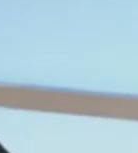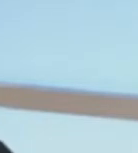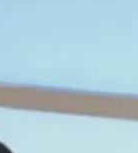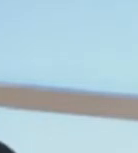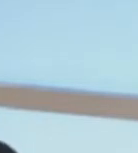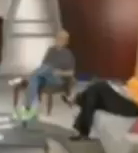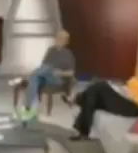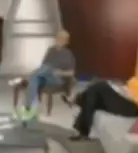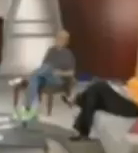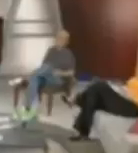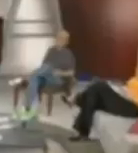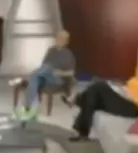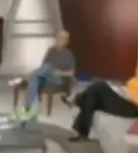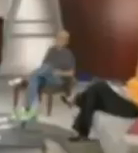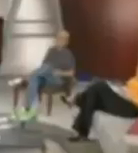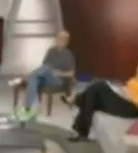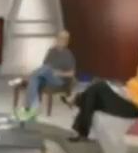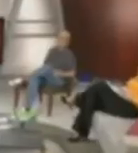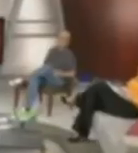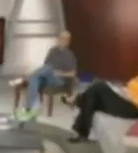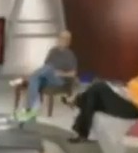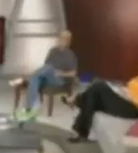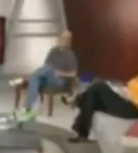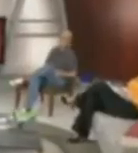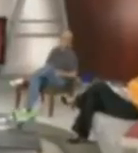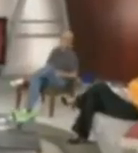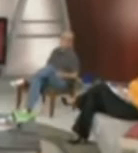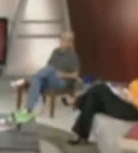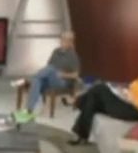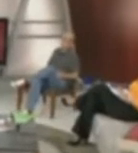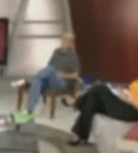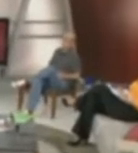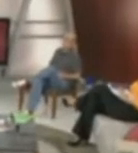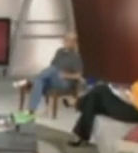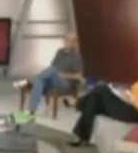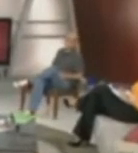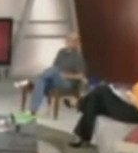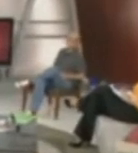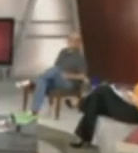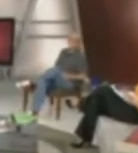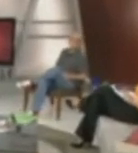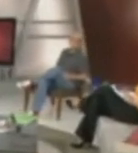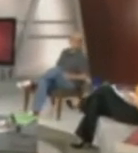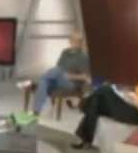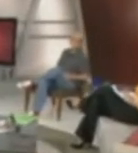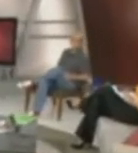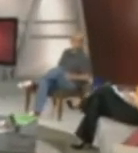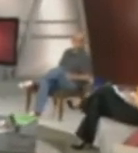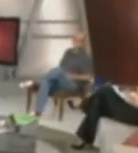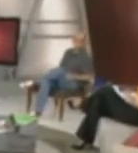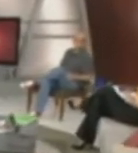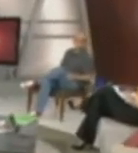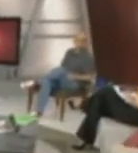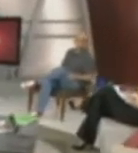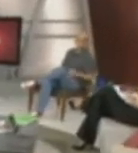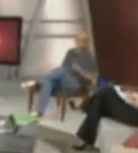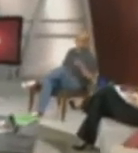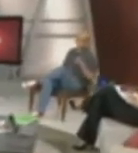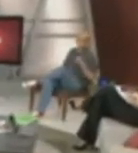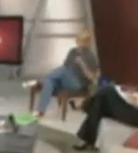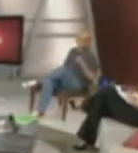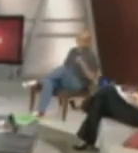Maria. De fato, a modificação genética, ela aumenta muito a produtividade no campo. Isso é